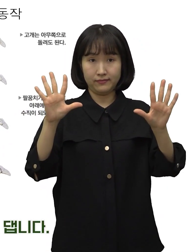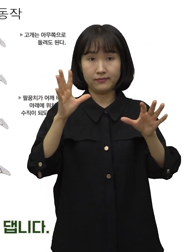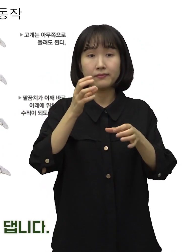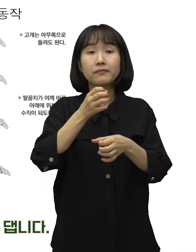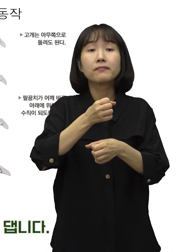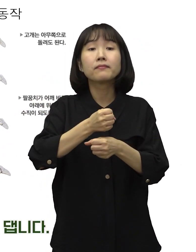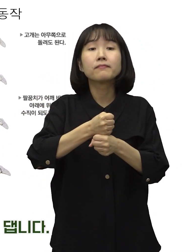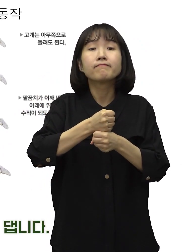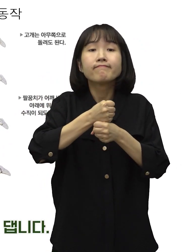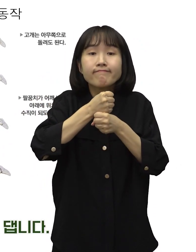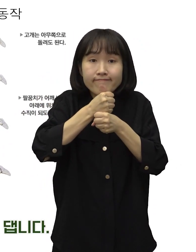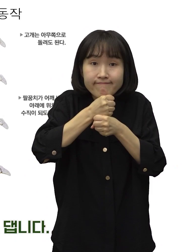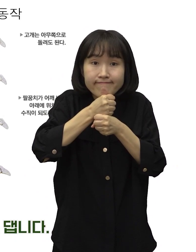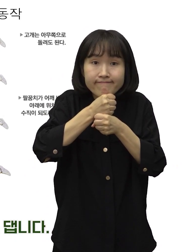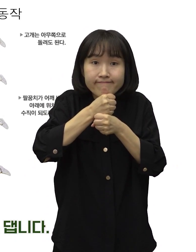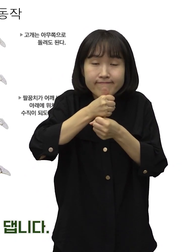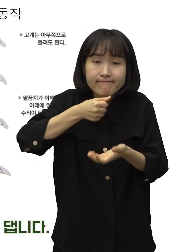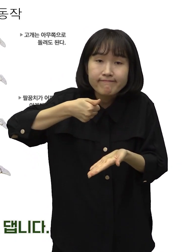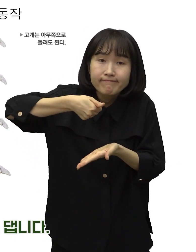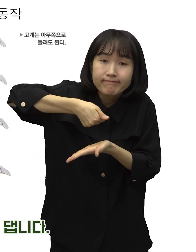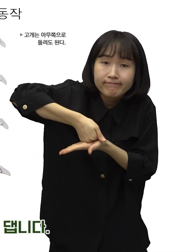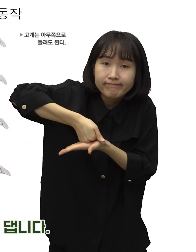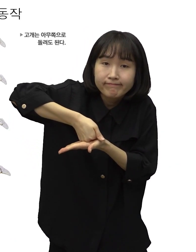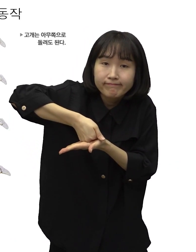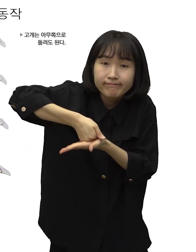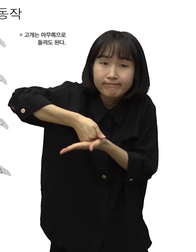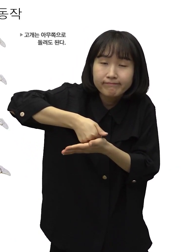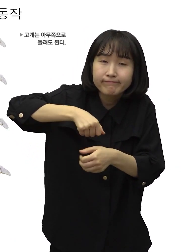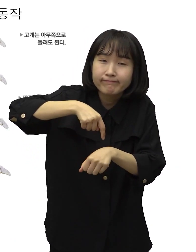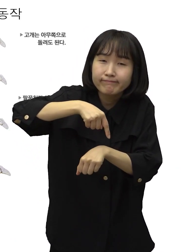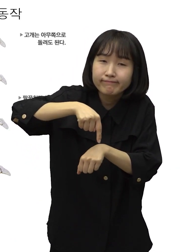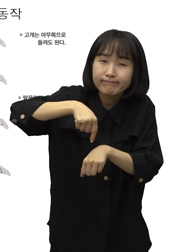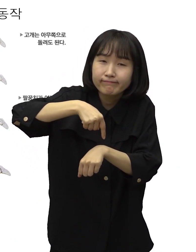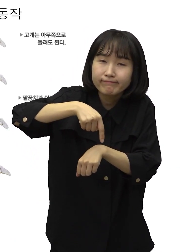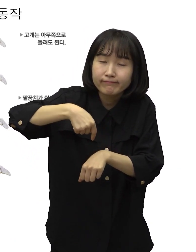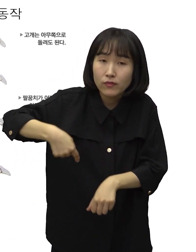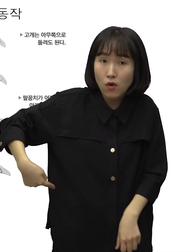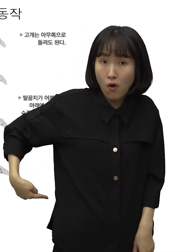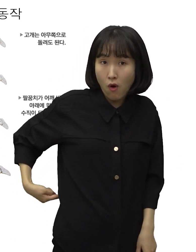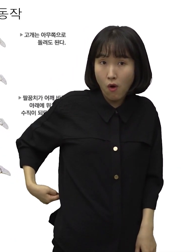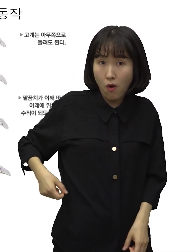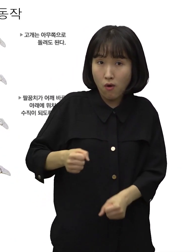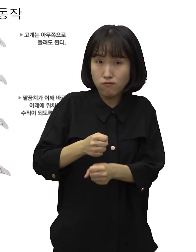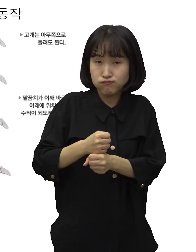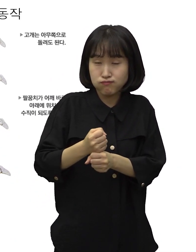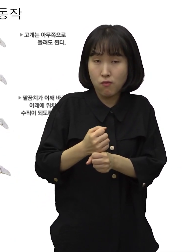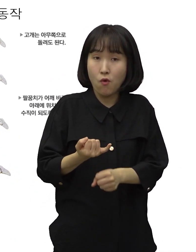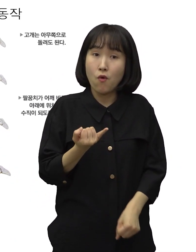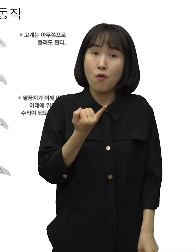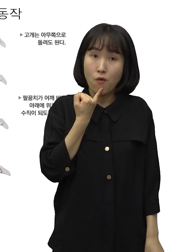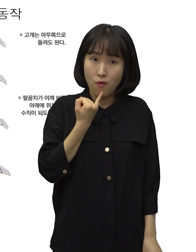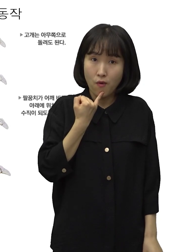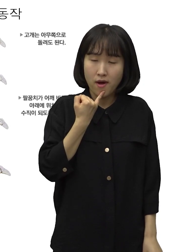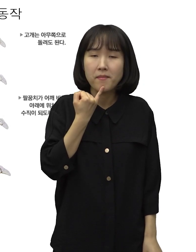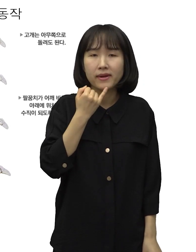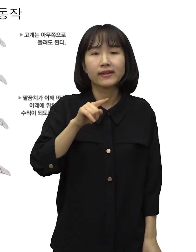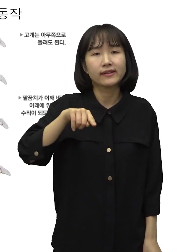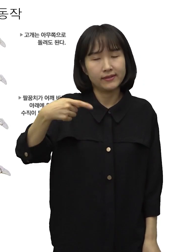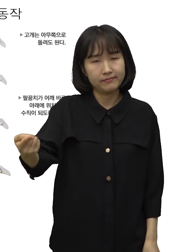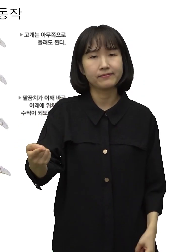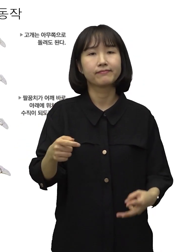양쪽 주먹을 쥐고 턱 아래에 댑니다. 턱 아래에 댄 상태에서 유지합니다.